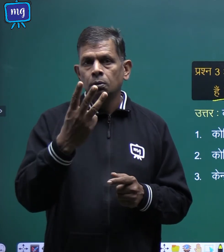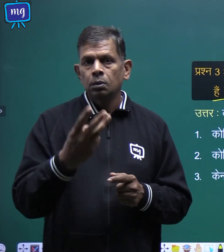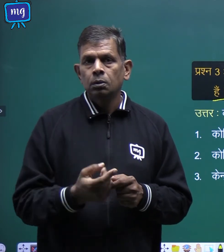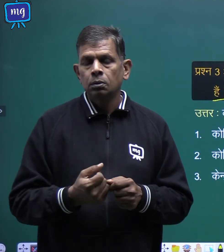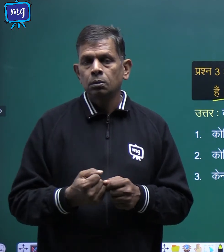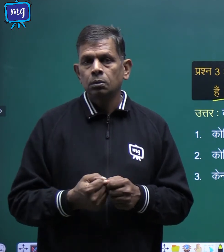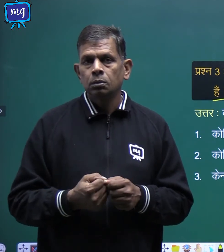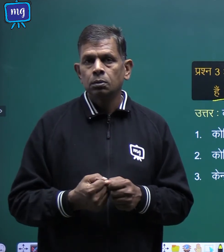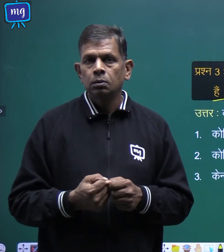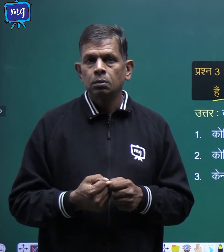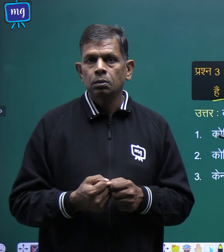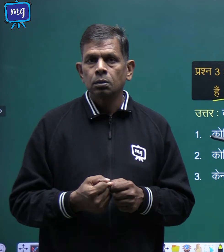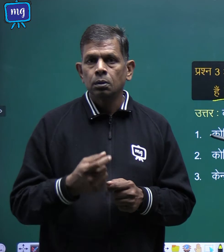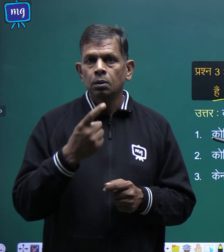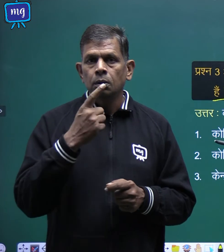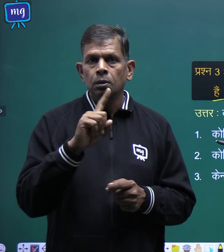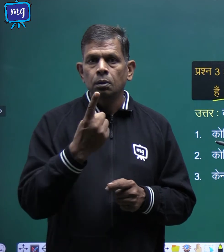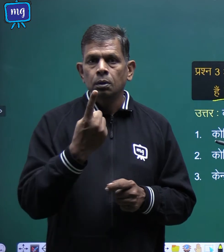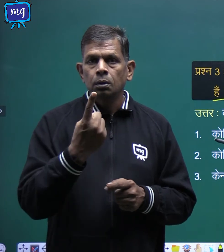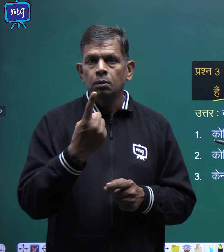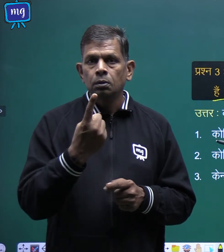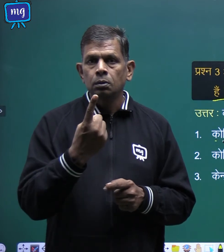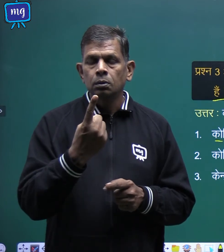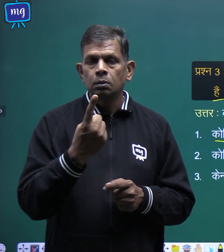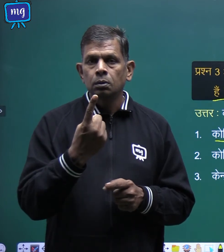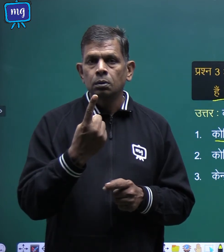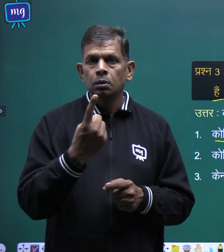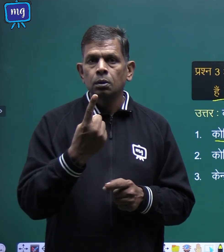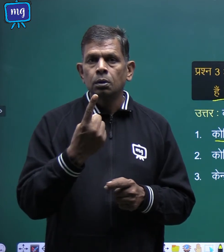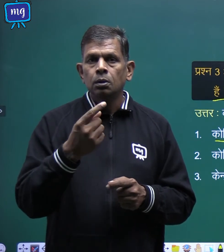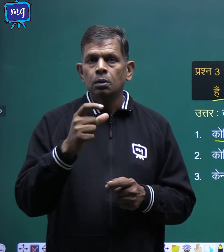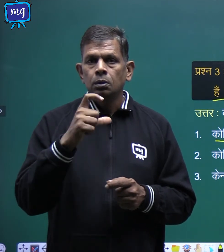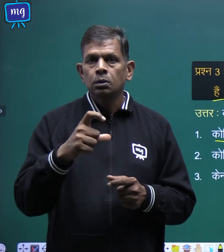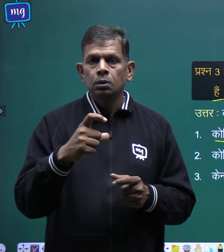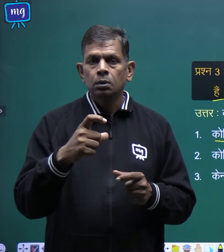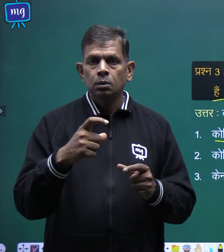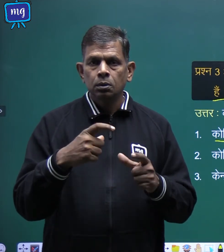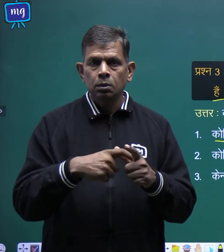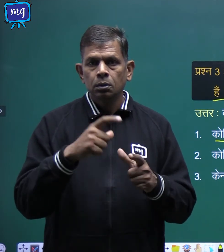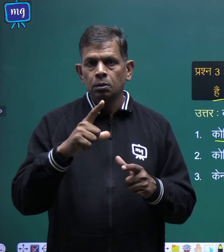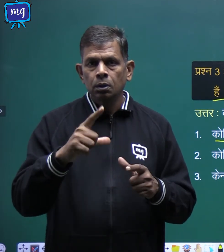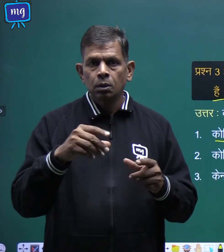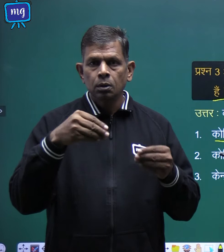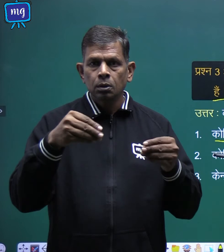हैं। पहला कोशिका झिल्ली,